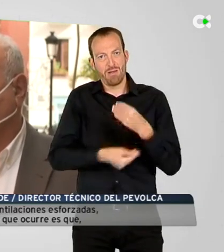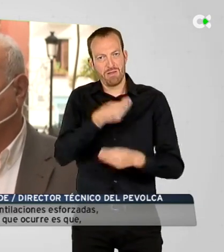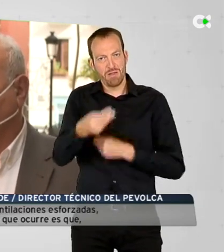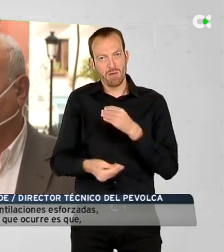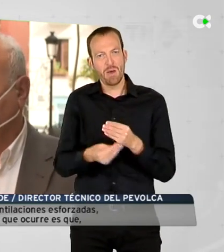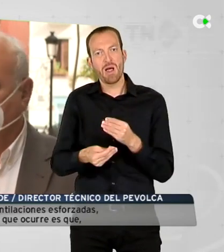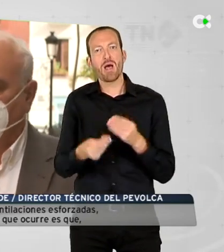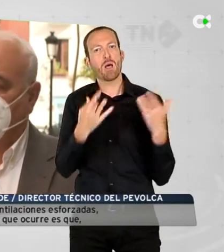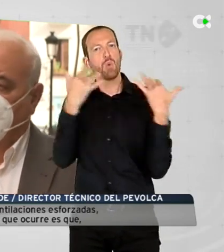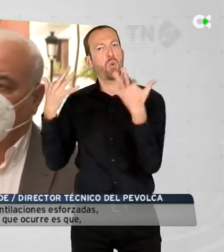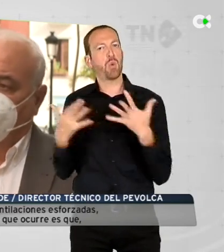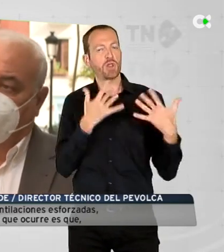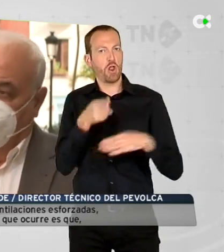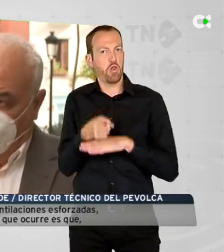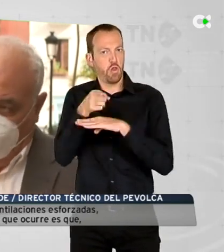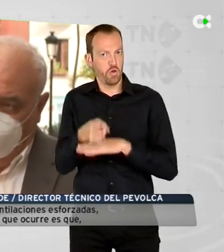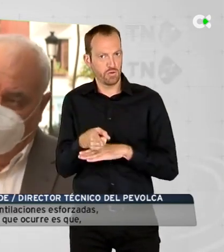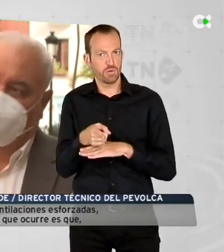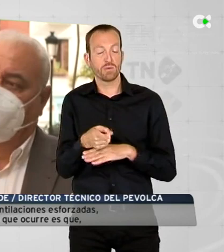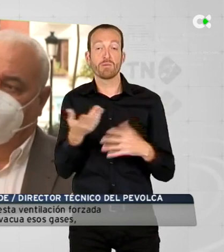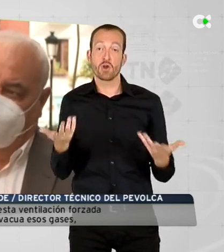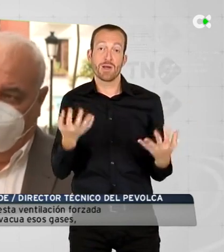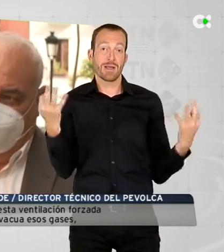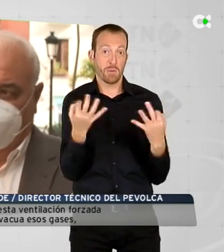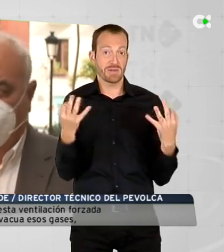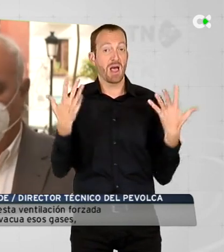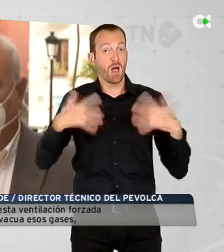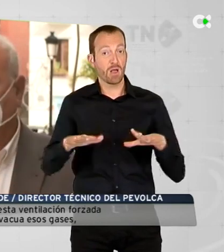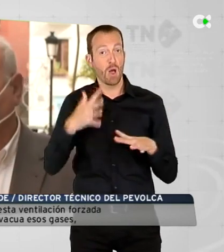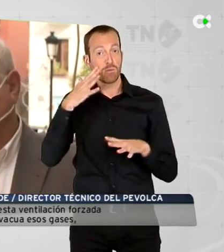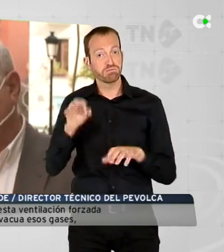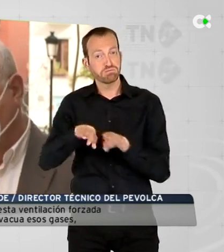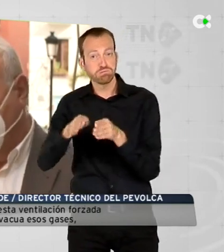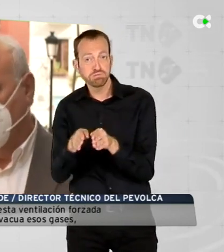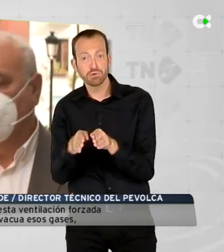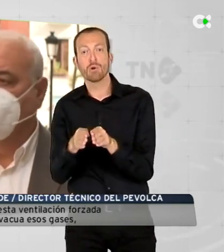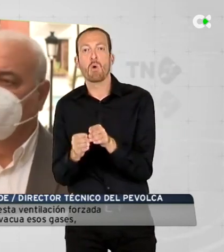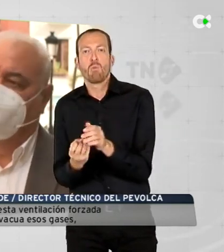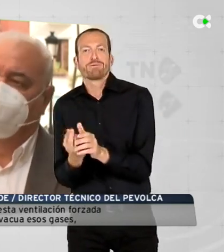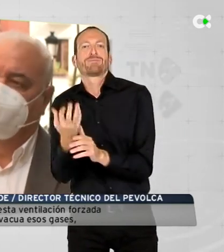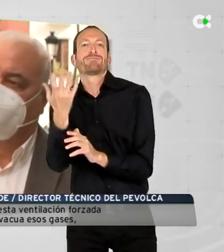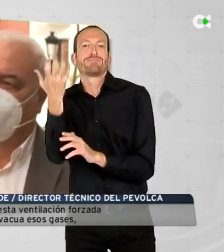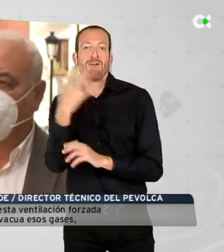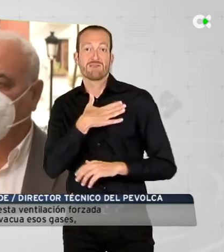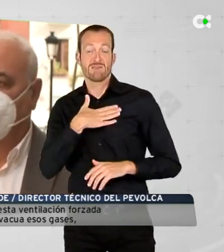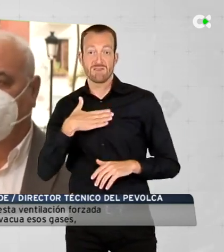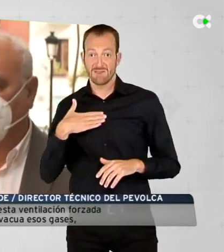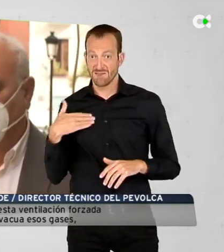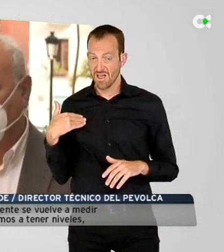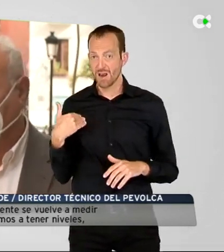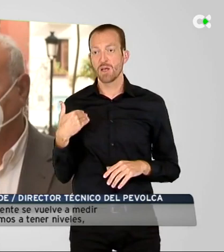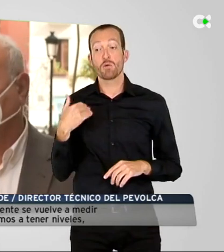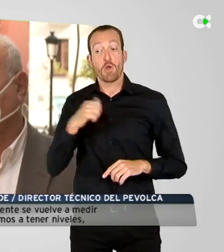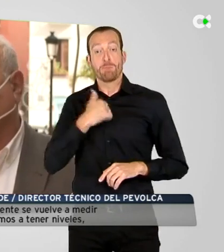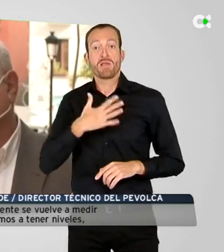ventilaciones forzadas. Pero lo que ocurre es que, a pesar de esta ventilación forzada, que evacúa esos gases,